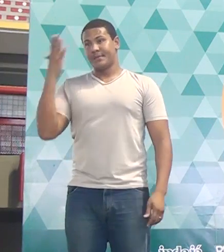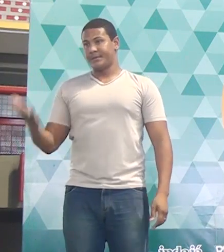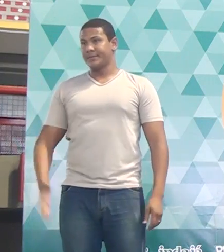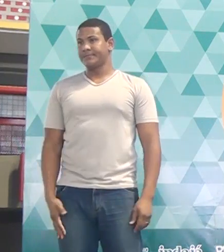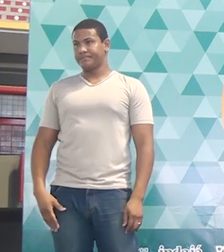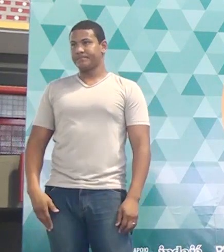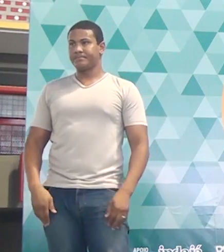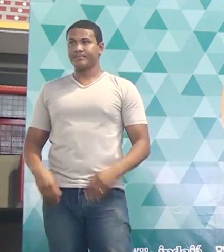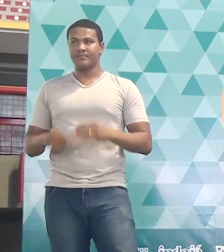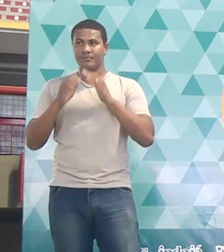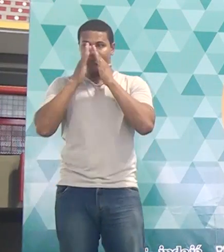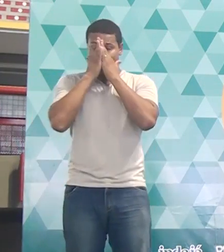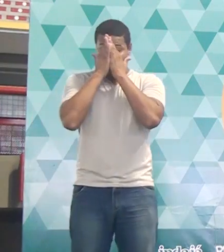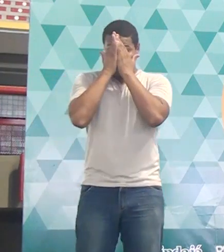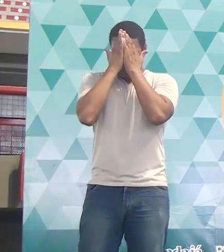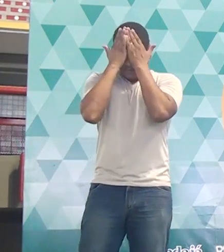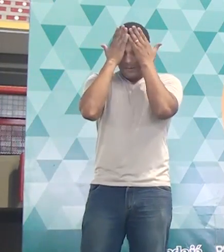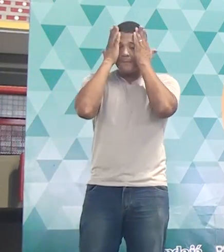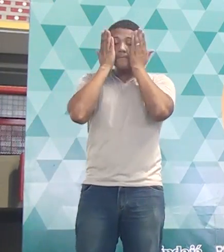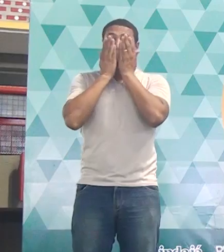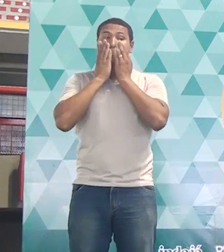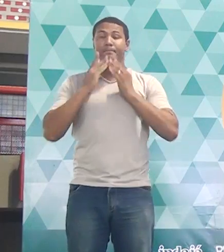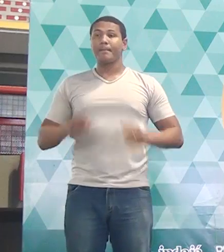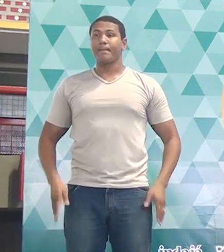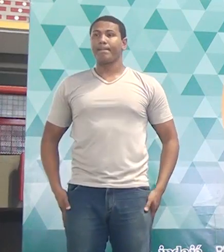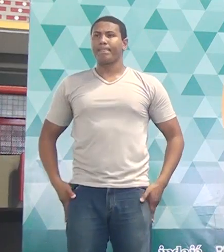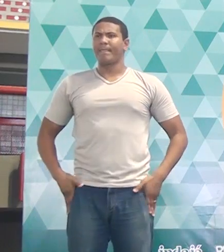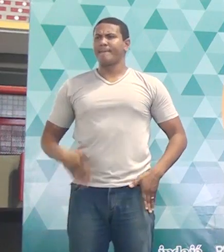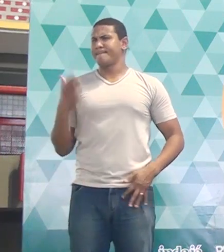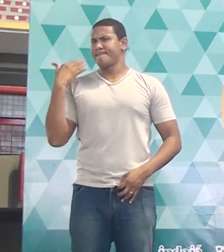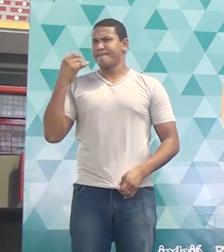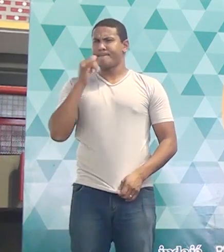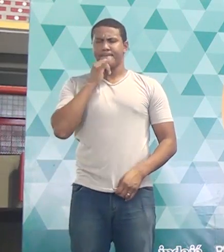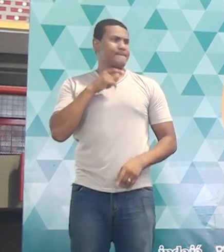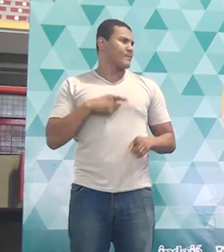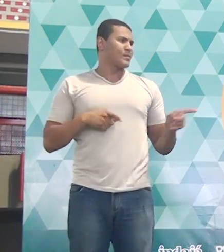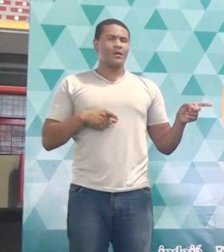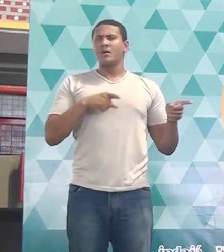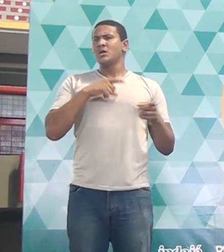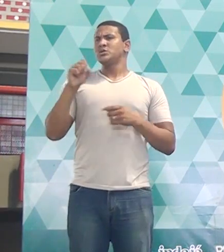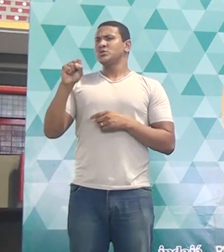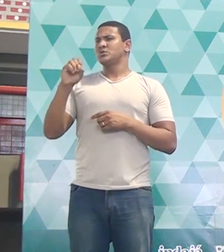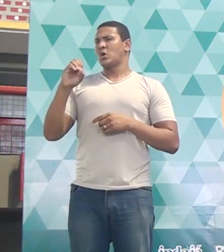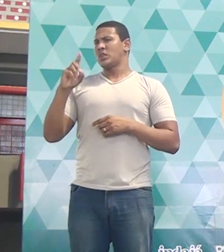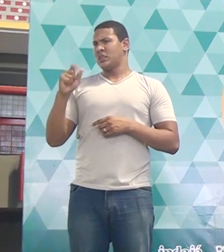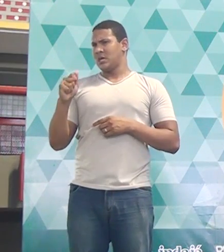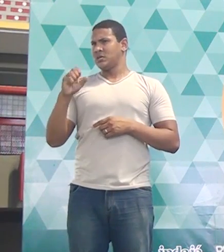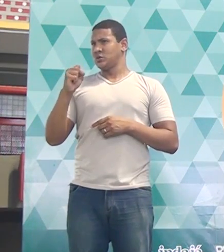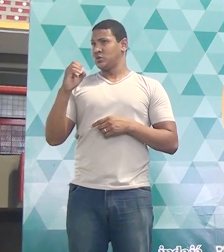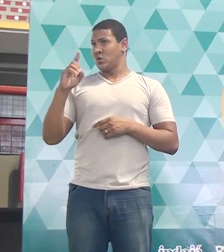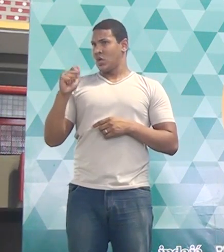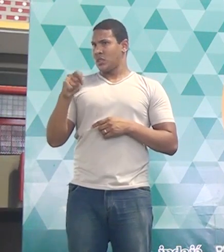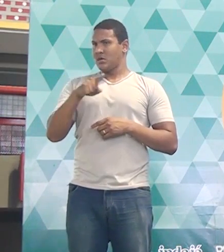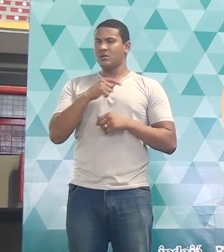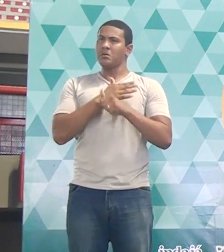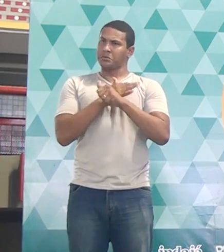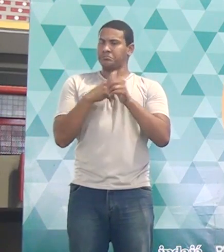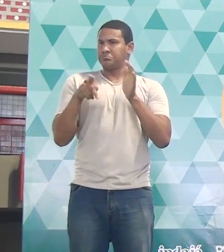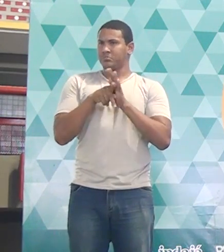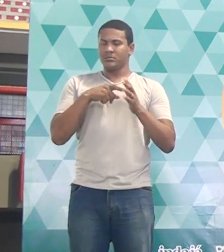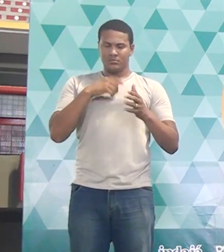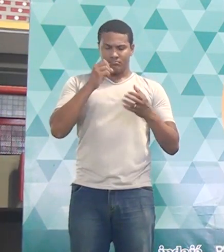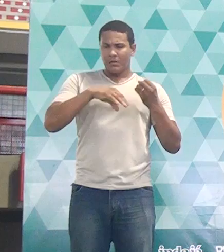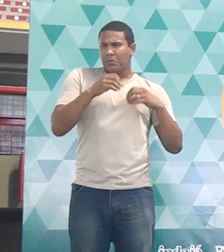eu estava manipulando soda cáustica e caiu um pouquinho de soda cáustica na minha mão. Vai provocar uma queimadura terrível. Eu vou ter